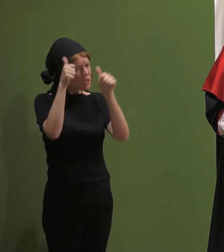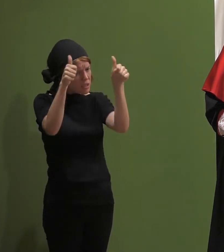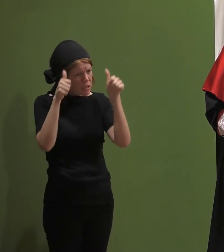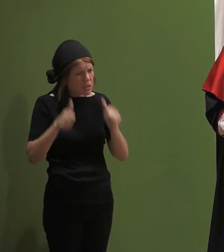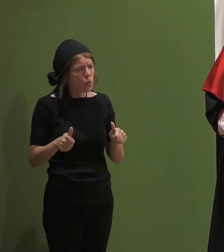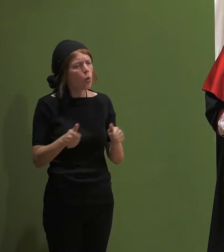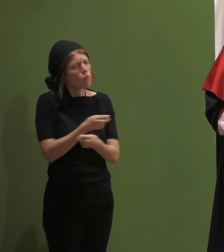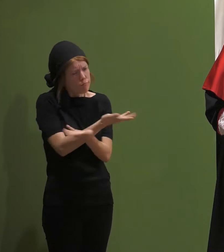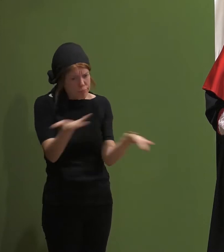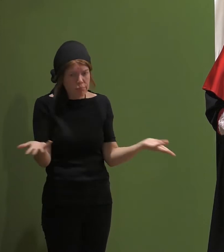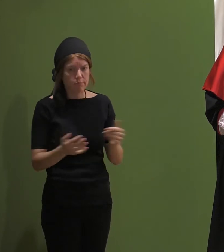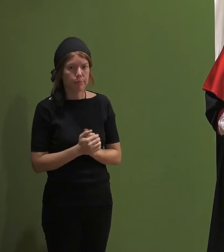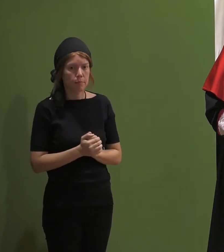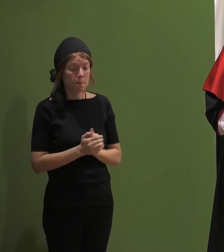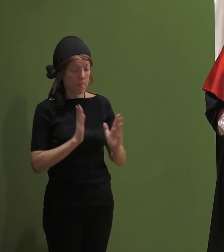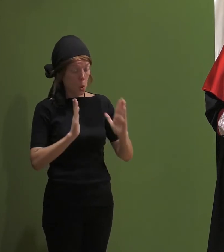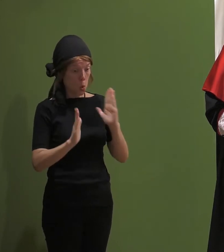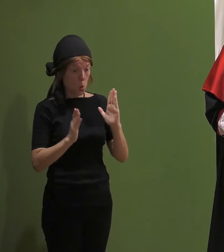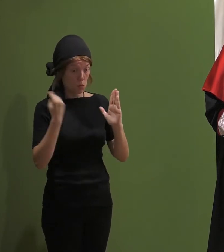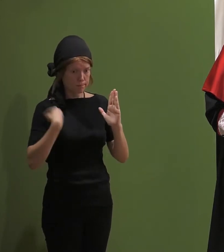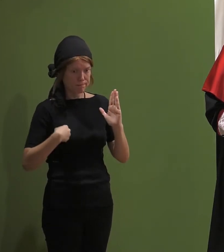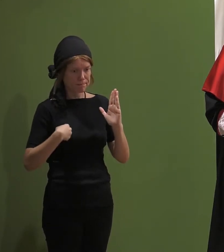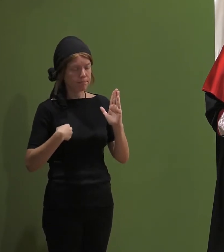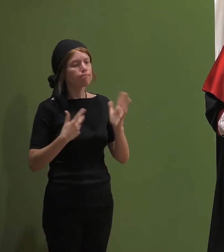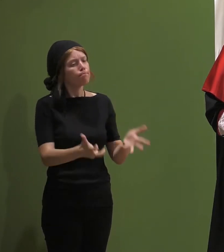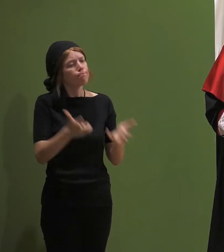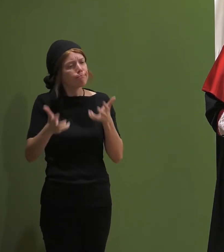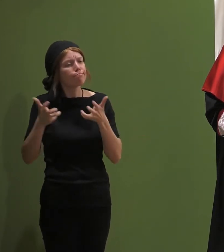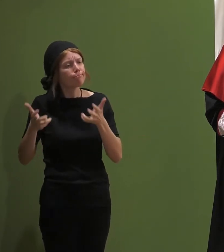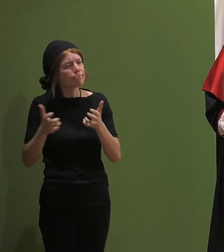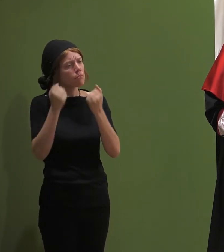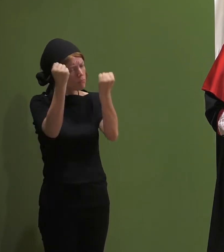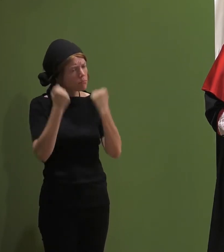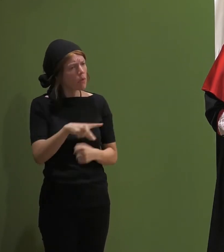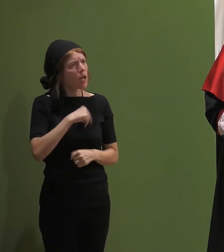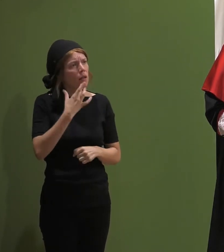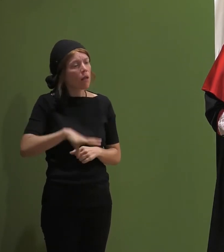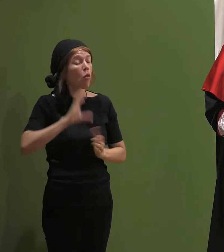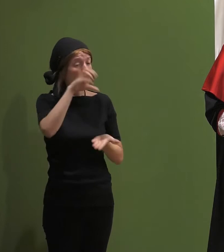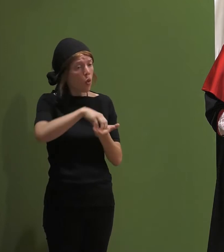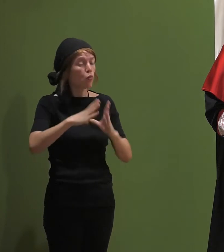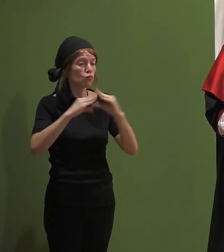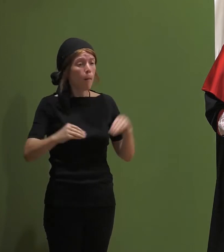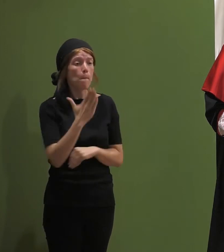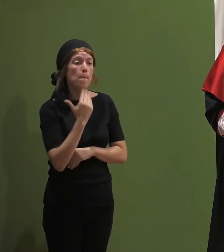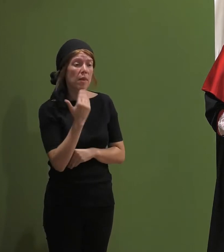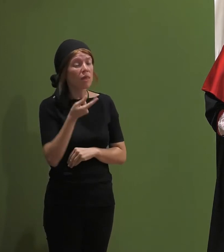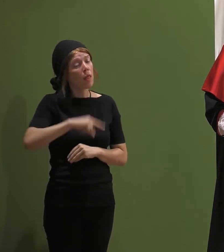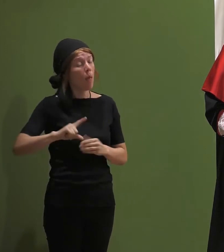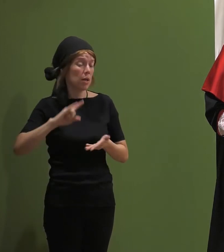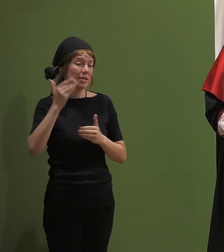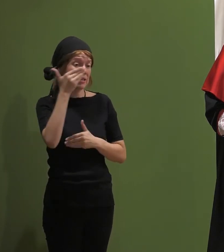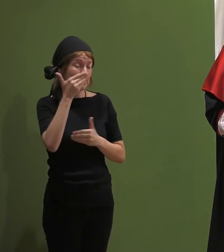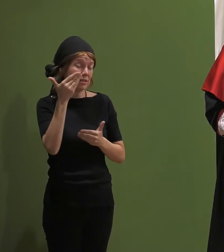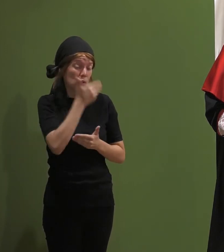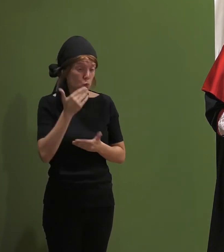que se imparten. Durante este curso han obtenido dicha acreditación institucional el Centro Universitario de Mérida, la Escuela